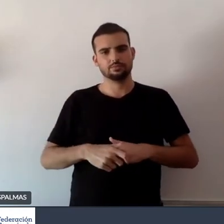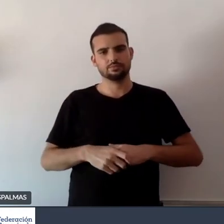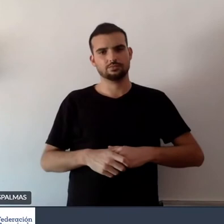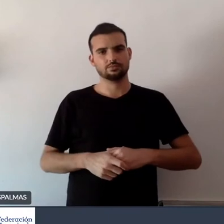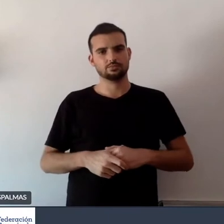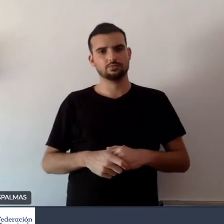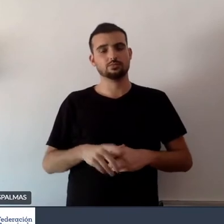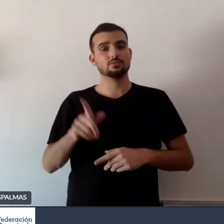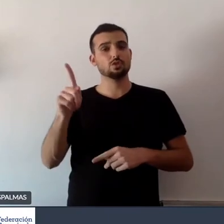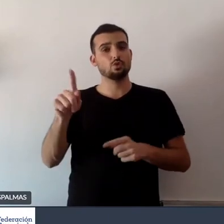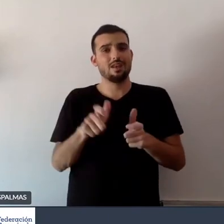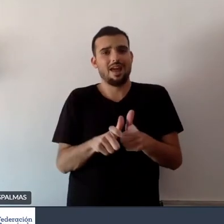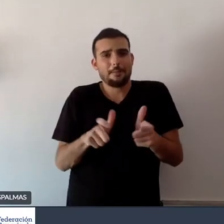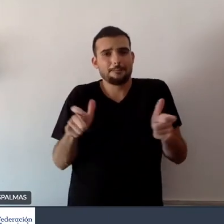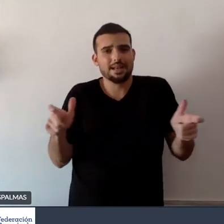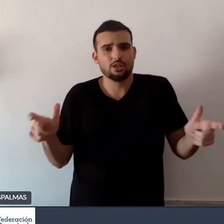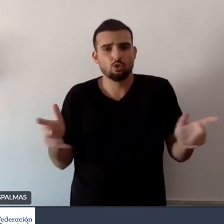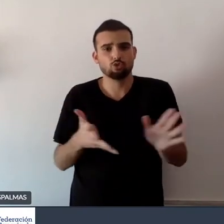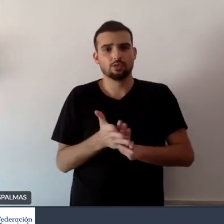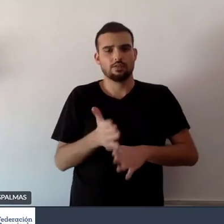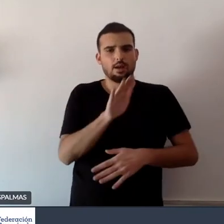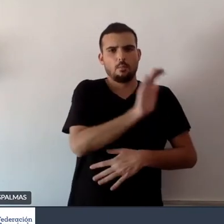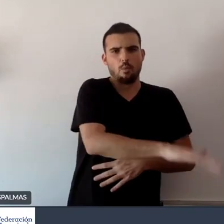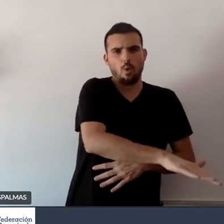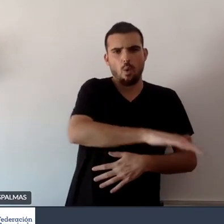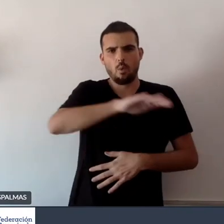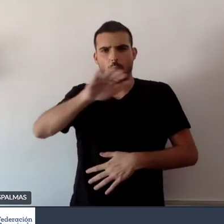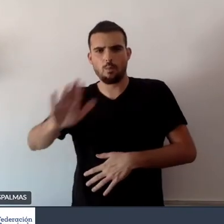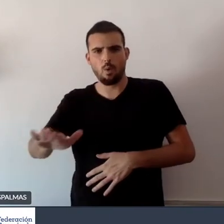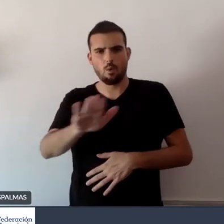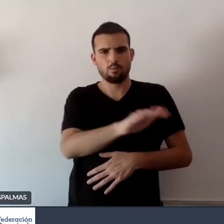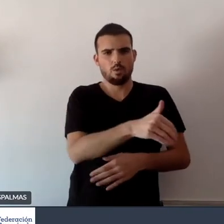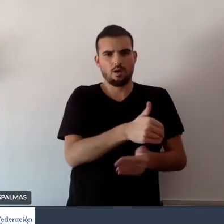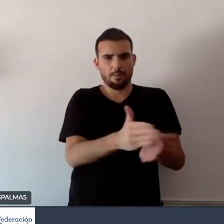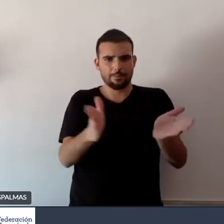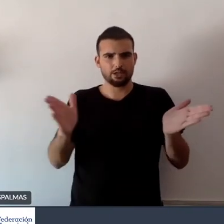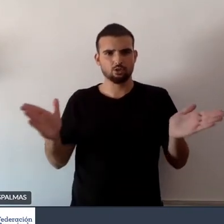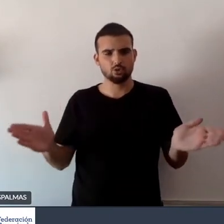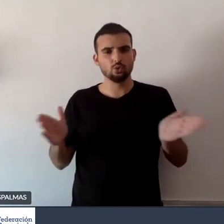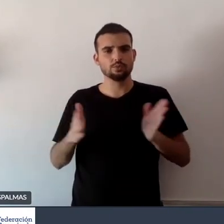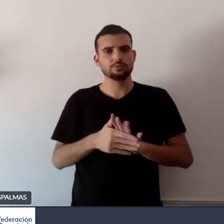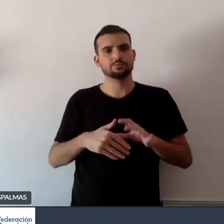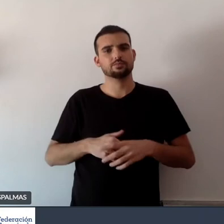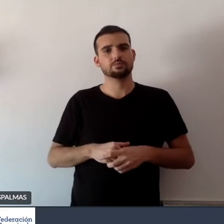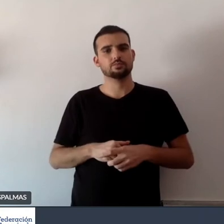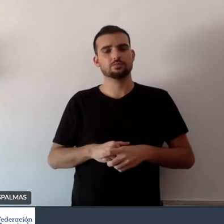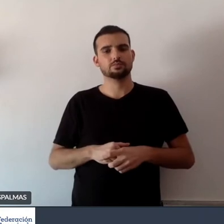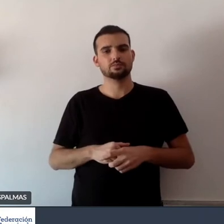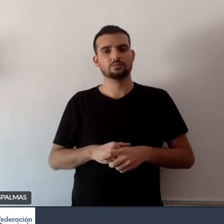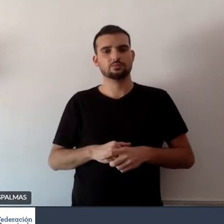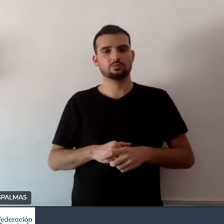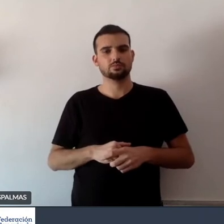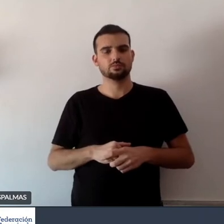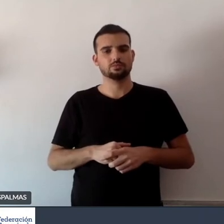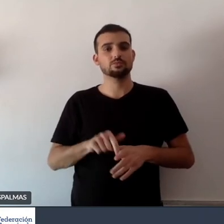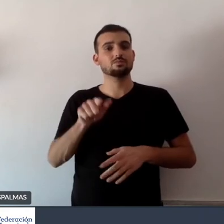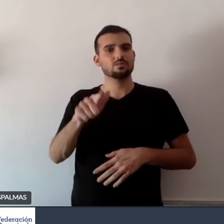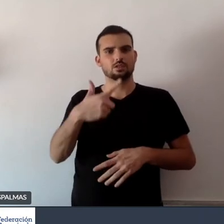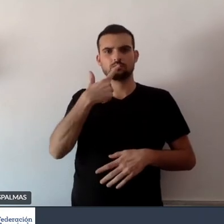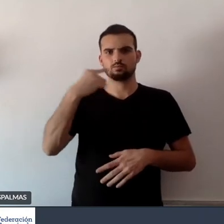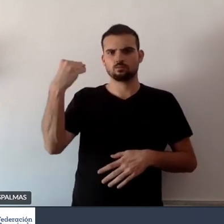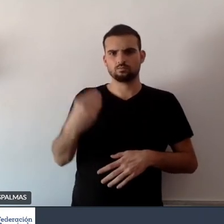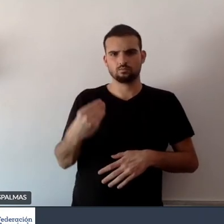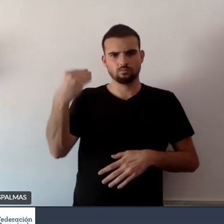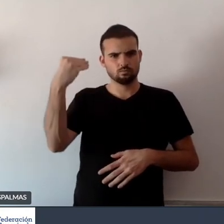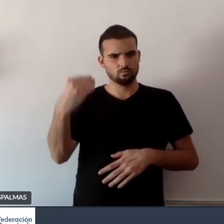Es una amplitud muy, muy grande siempre. Un poco tipo Gustavo Ayón. Es muy bueno en el short roll,